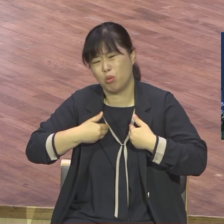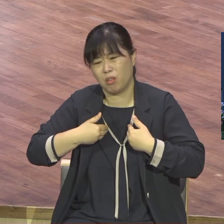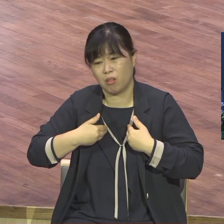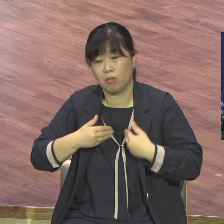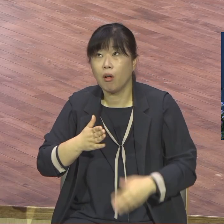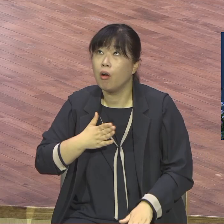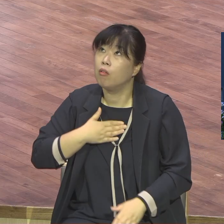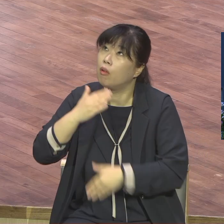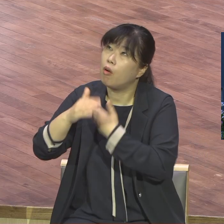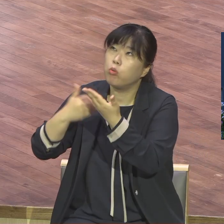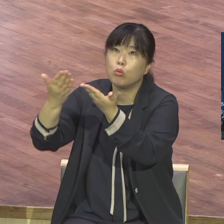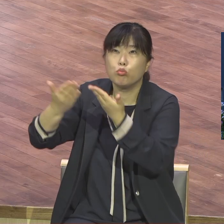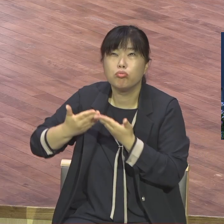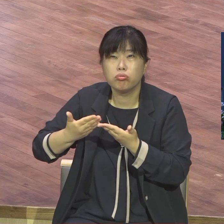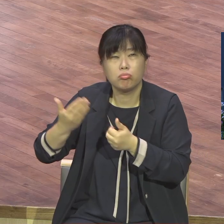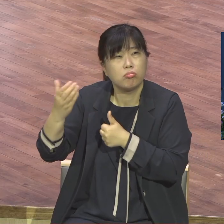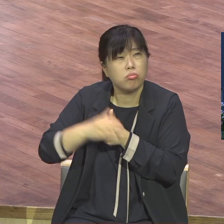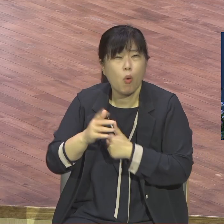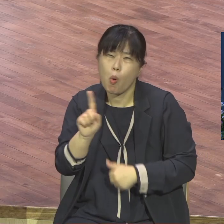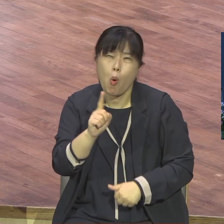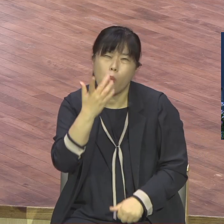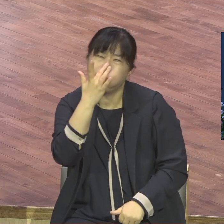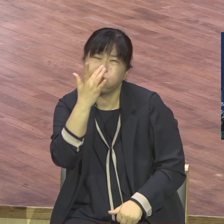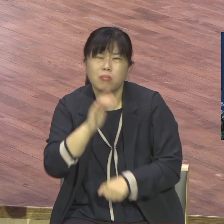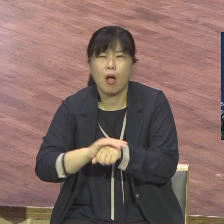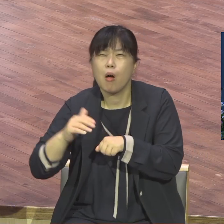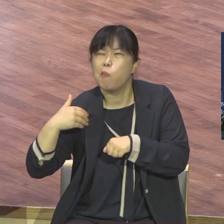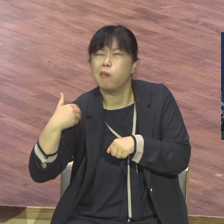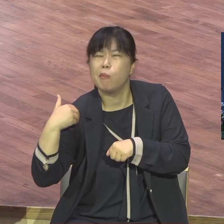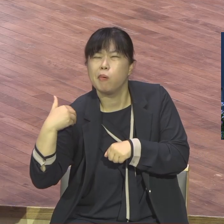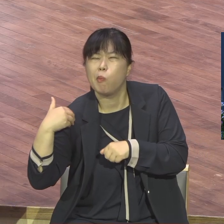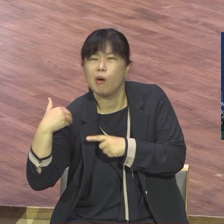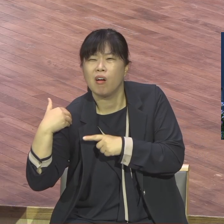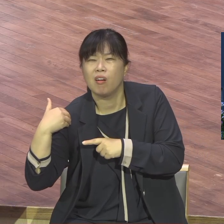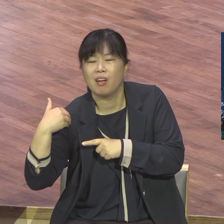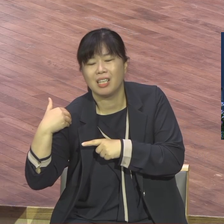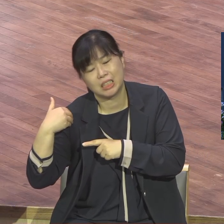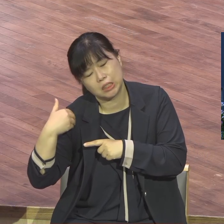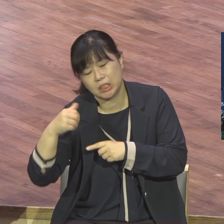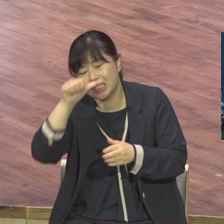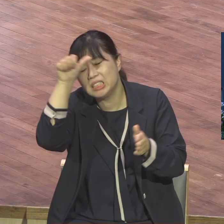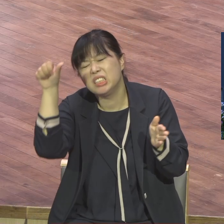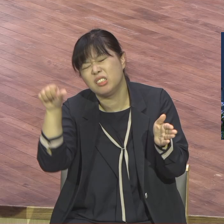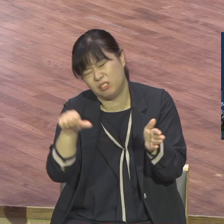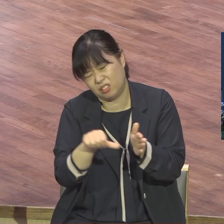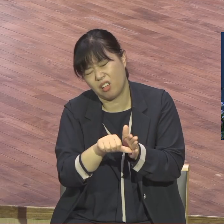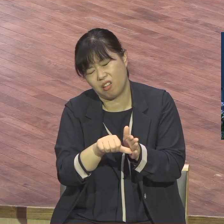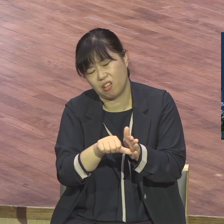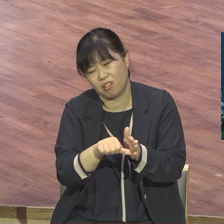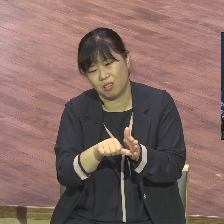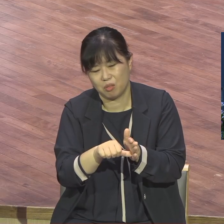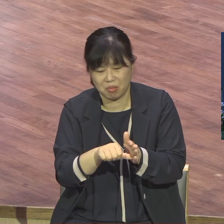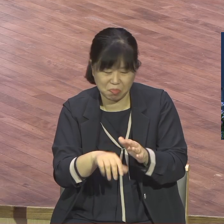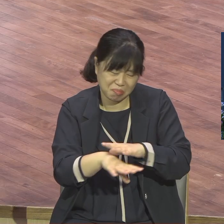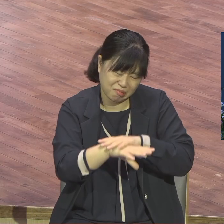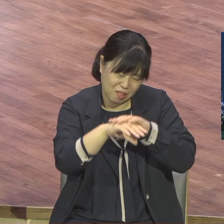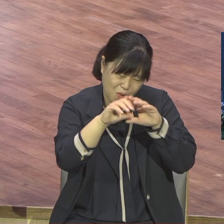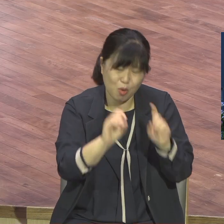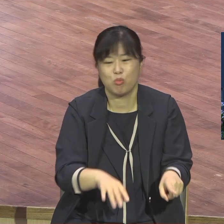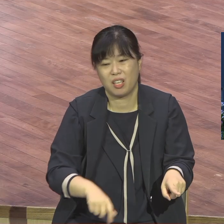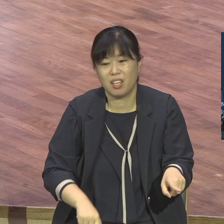없어요. 쟁이에요, 쟁이. 월급쟁이. 응? 돈에 미쳐있는 사업가.